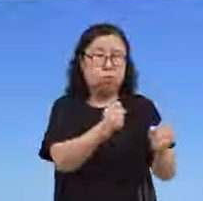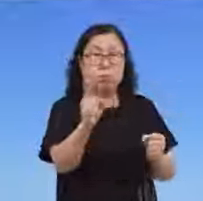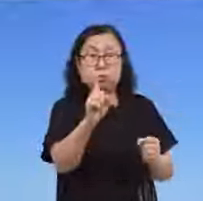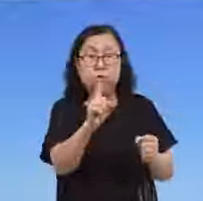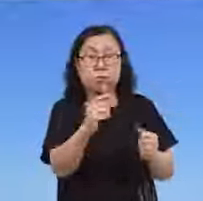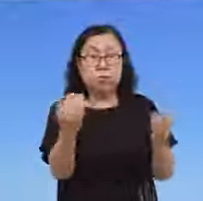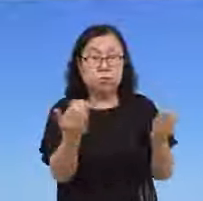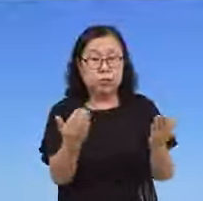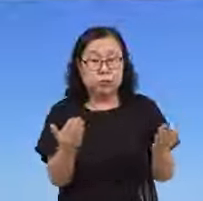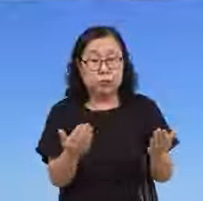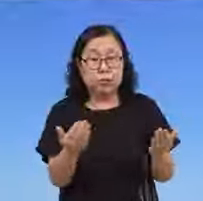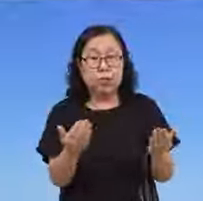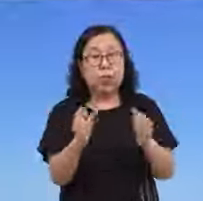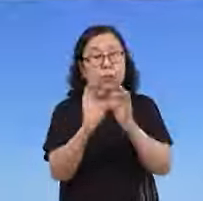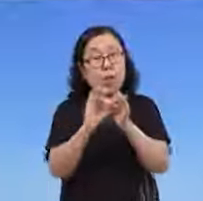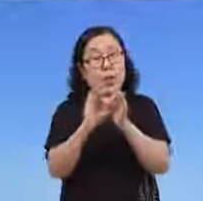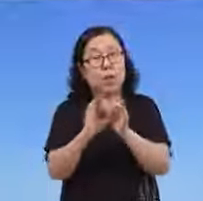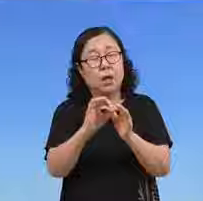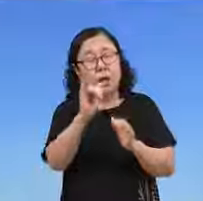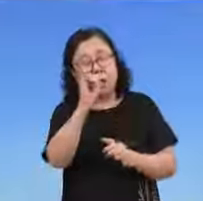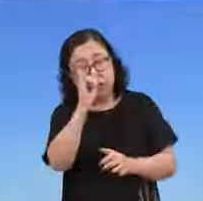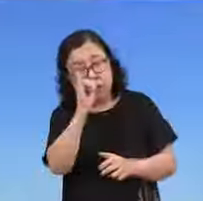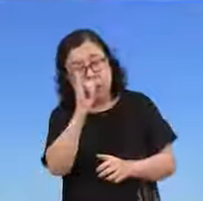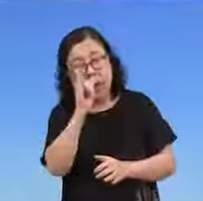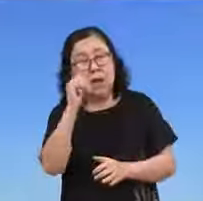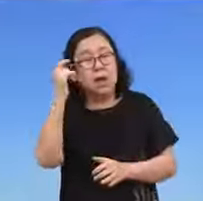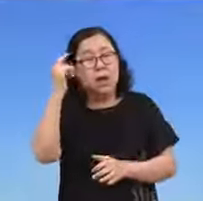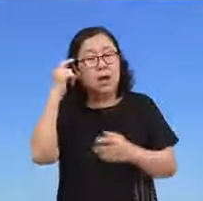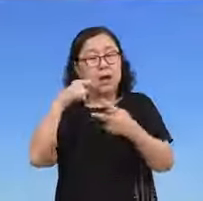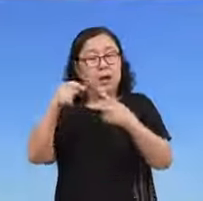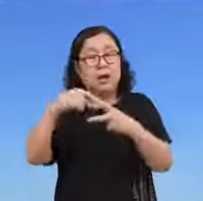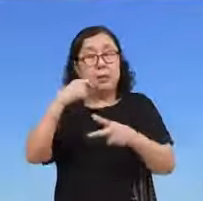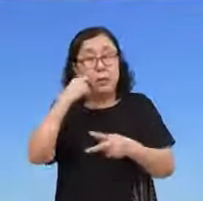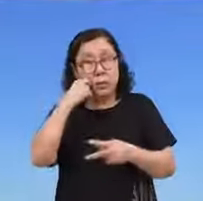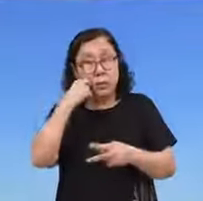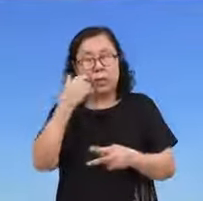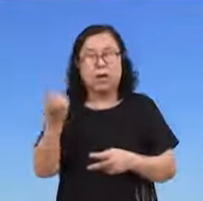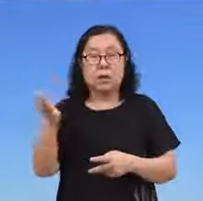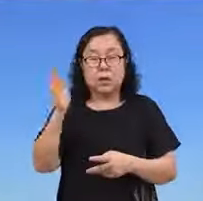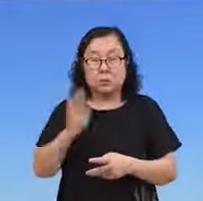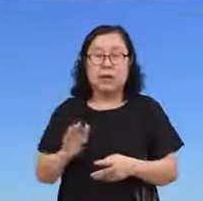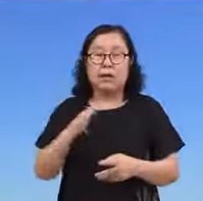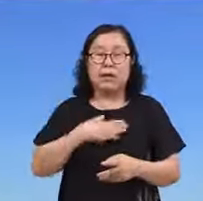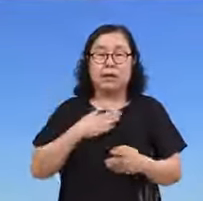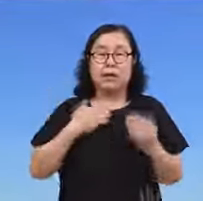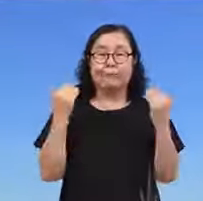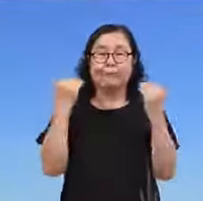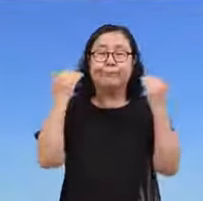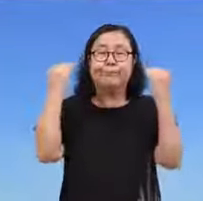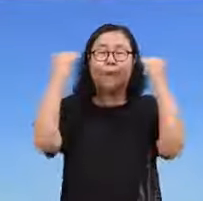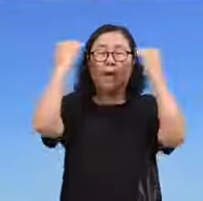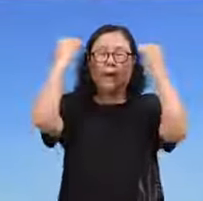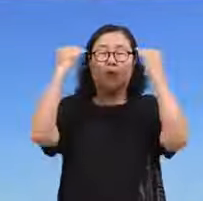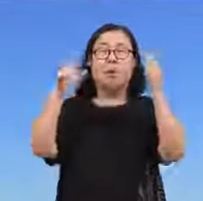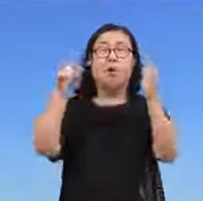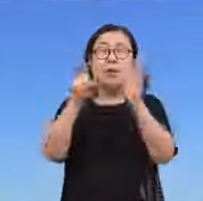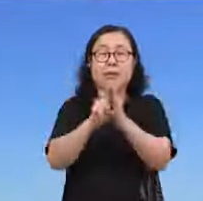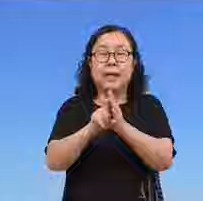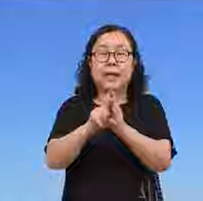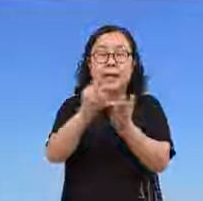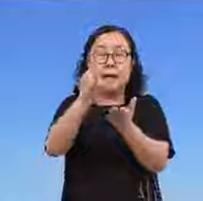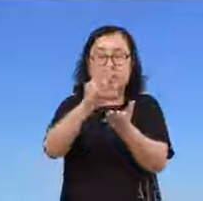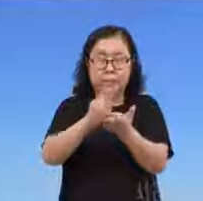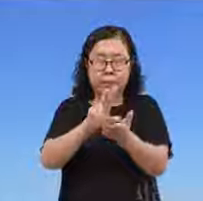제가 사춘기가 되고 고등학생쯤 되고 하면서 이제 그 신앙의 언어를 알기 시작한 겁니다. 지금